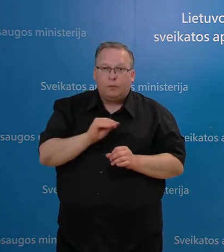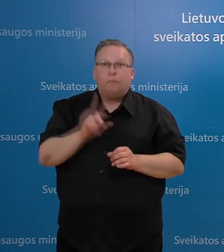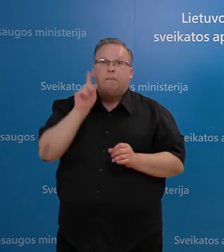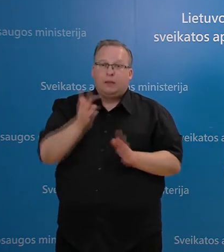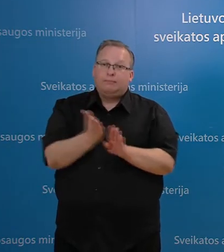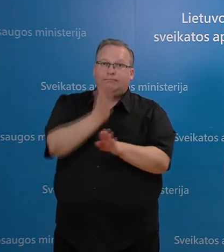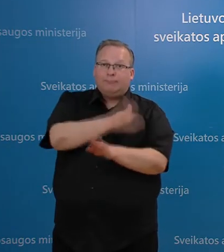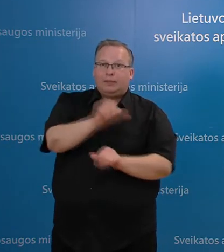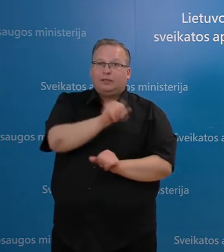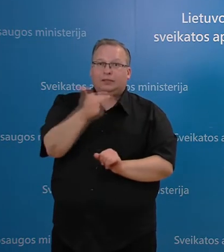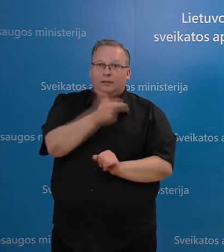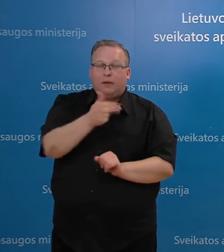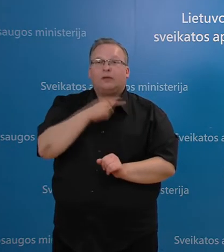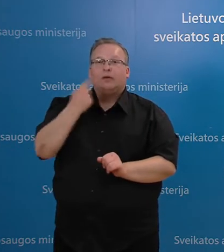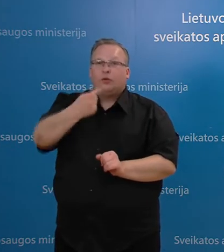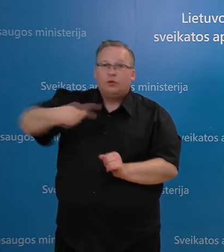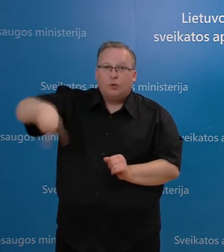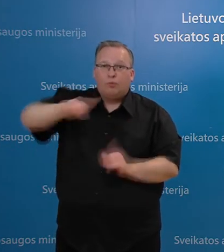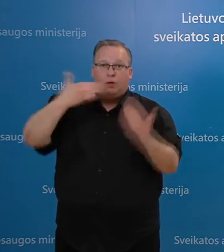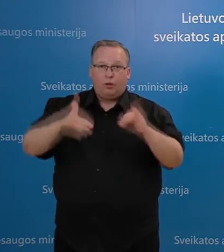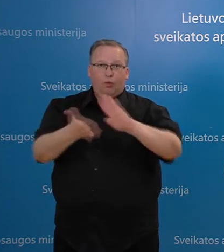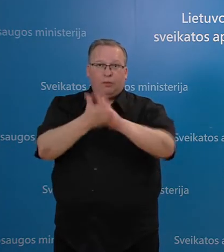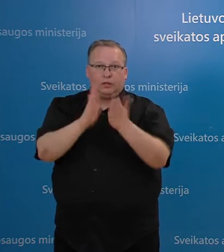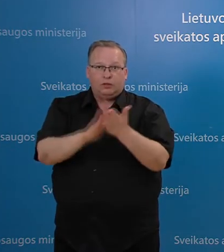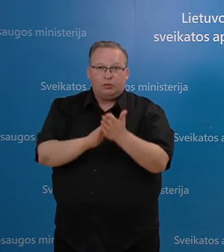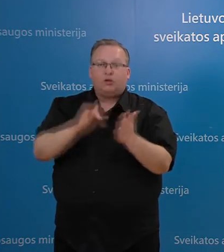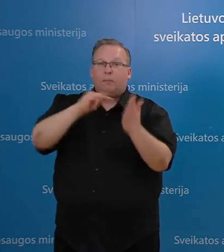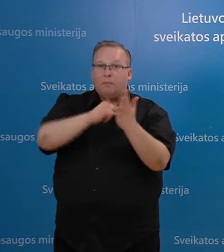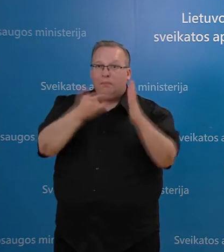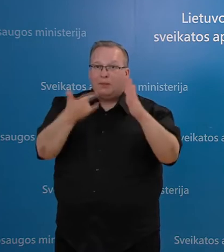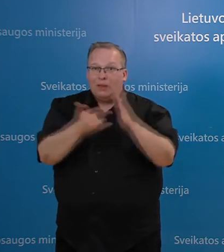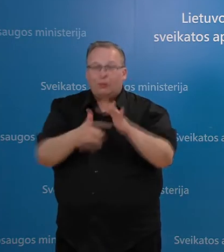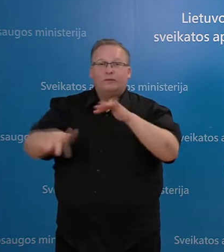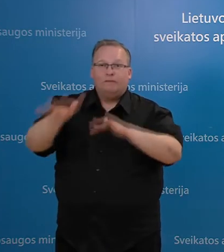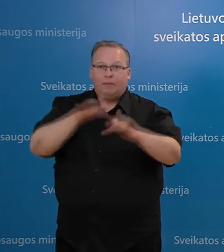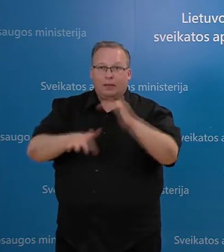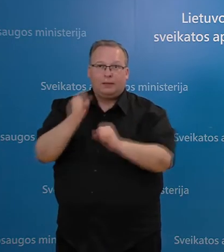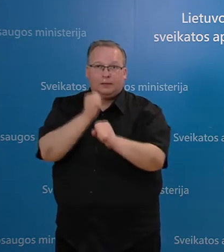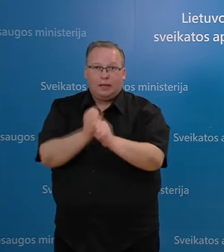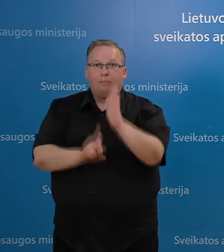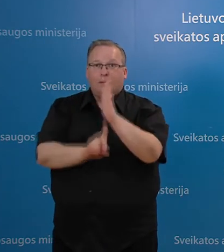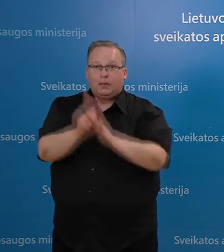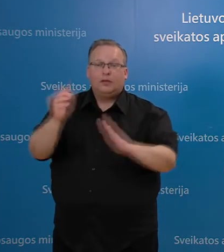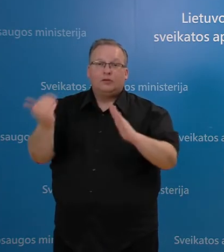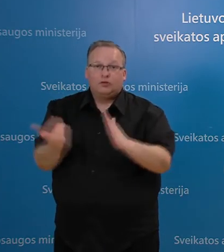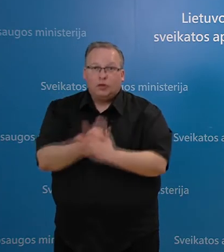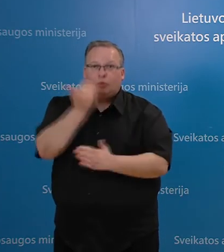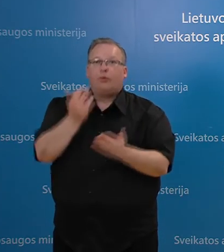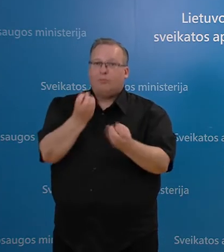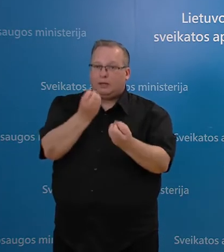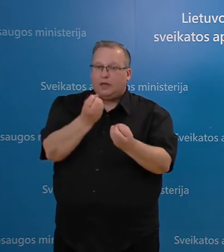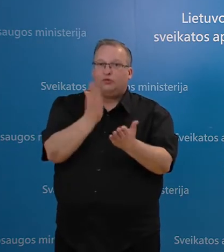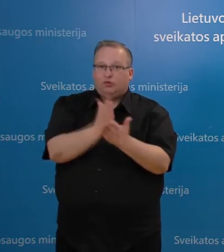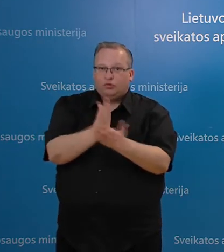duomenimis didžioji dalis jau pasirengia planus ir veiklas atnaujina, tačiau dar yra likę tokių